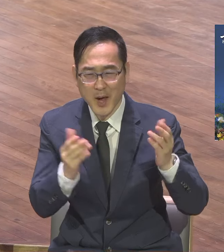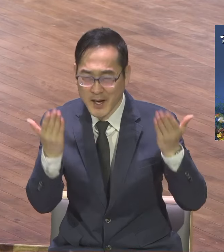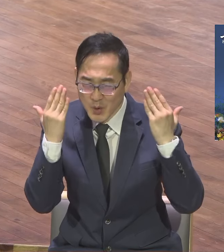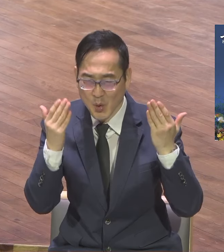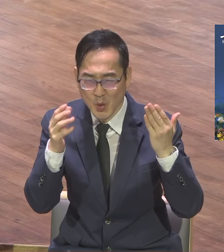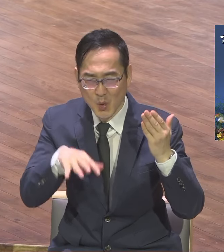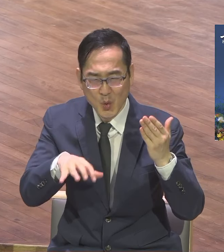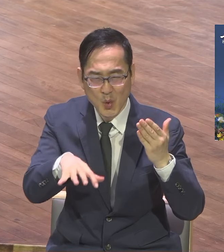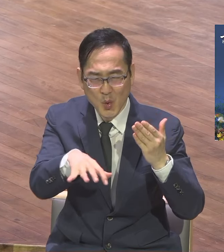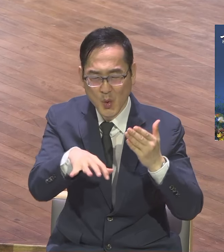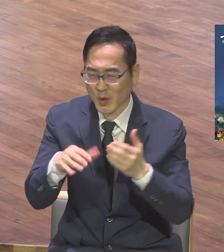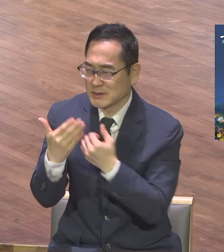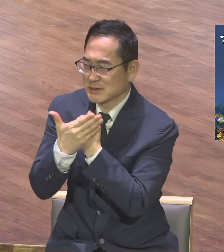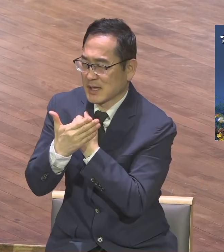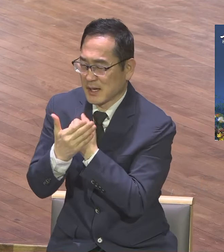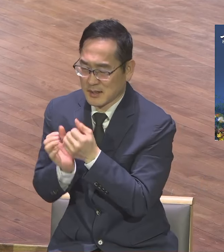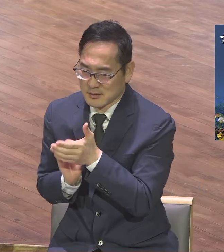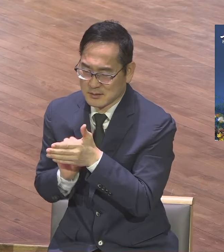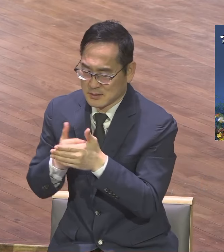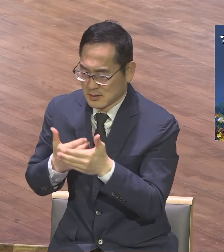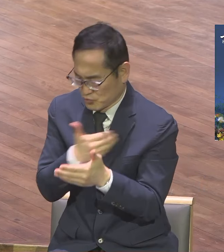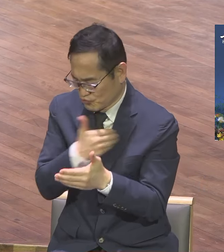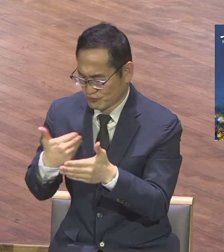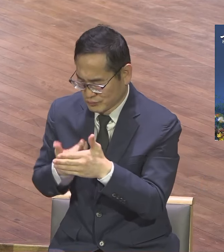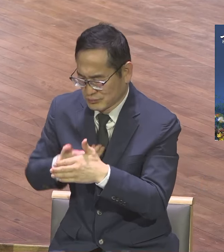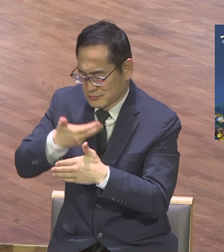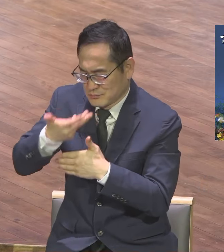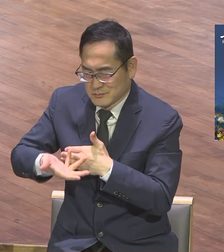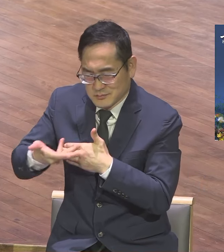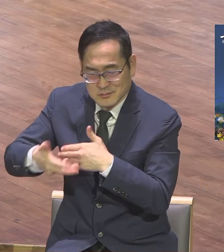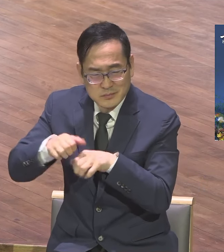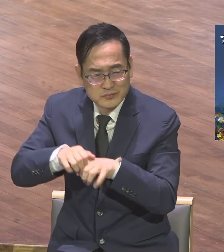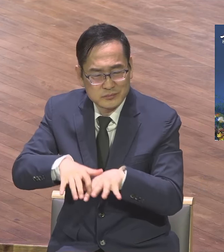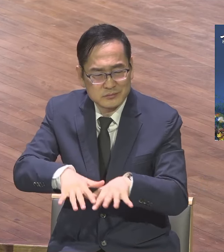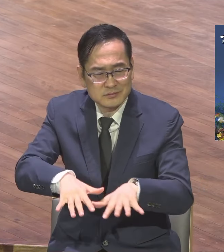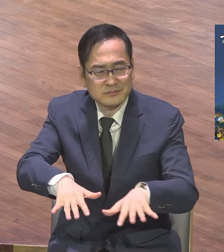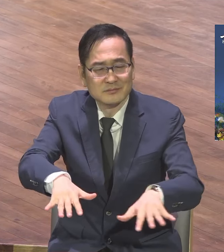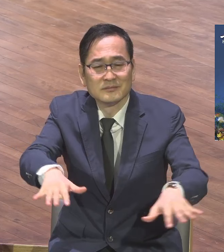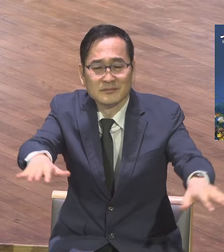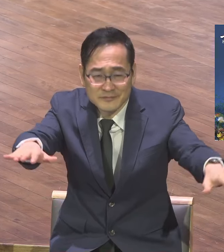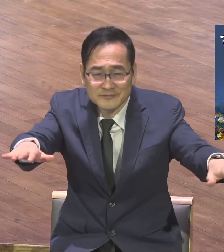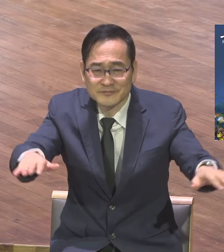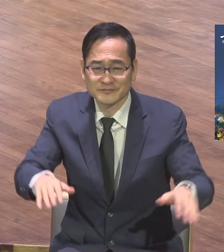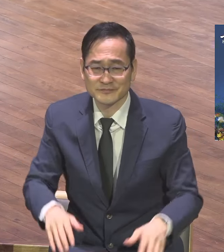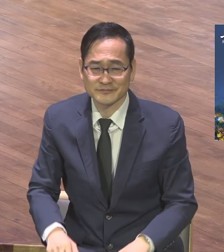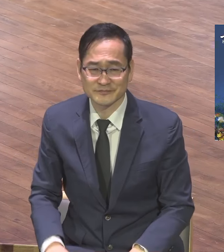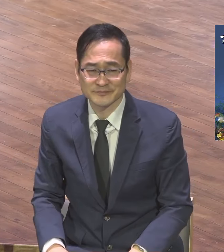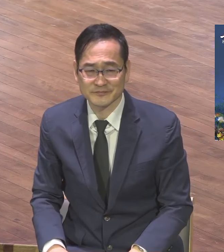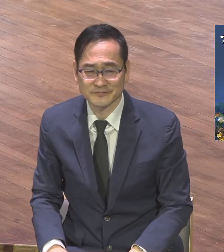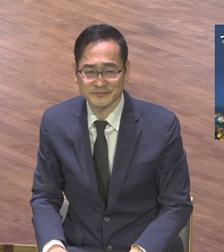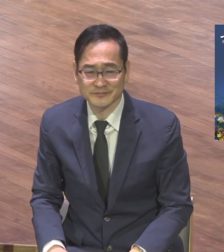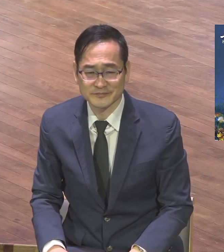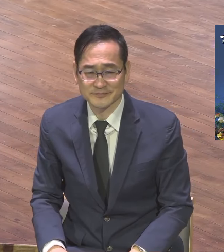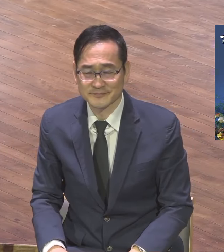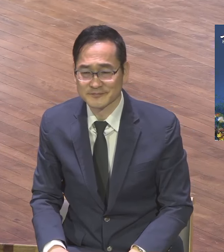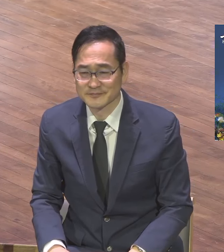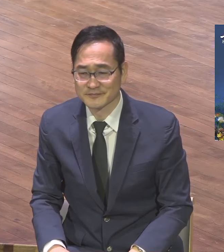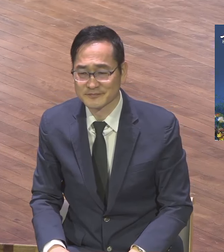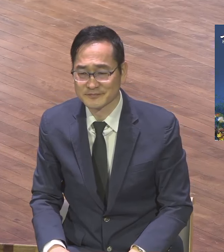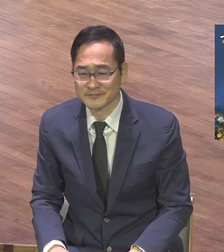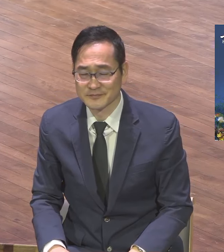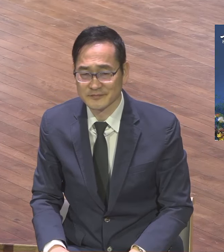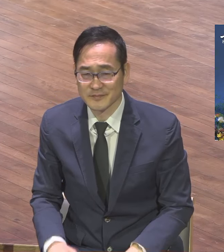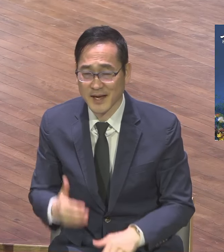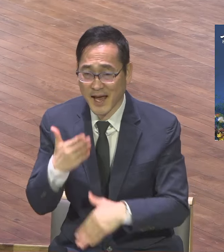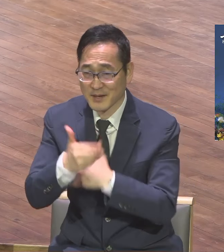우리 렘넌트들까지 흘러넘쳤어. 영육 간의 삶의 틀을 계속해서